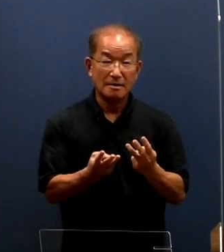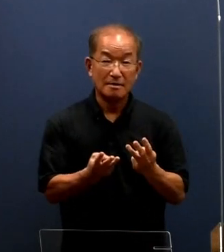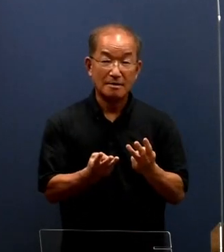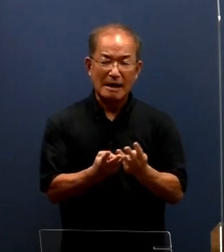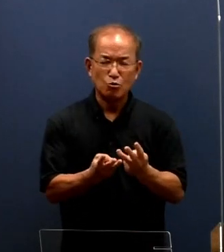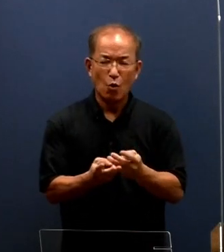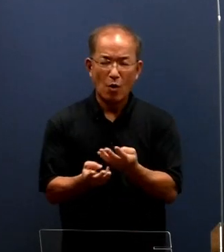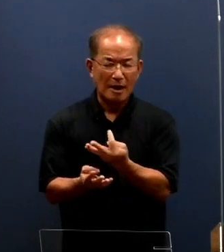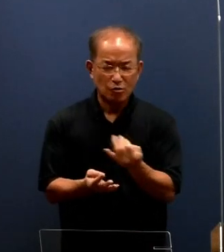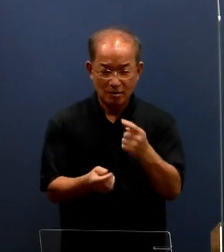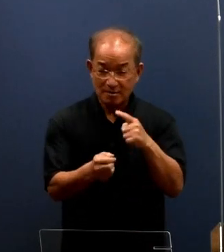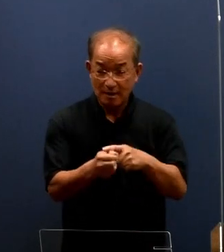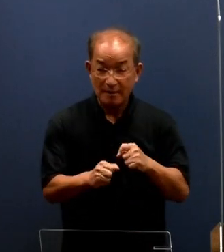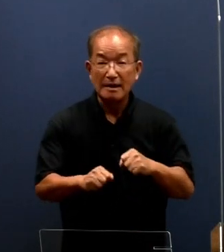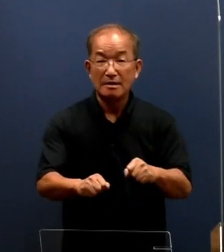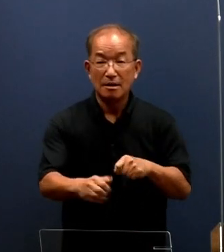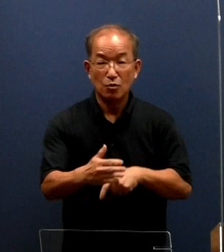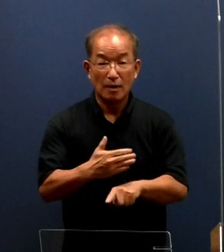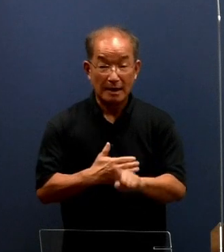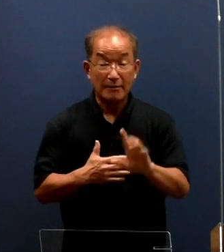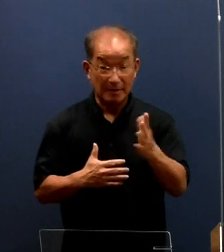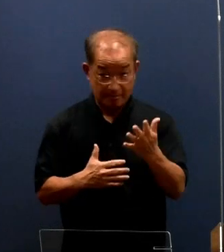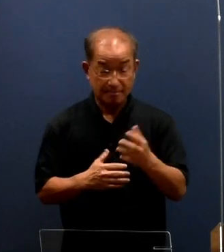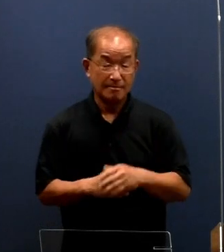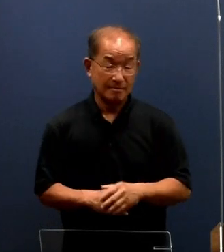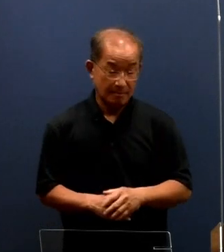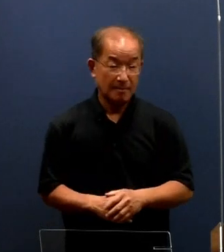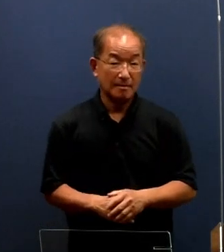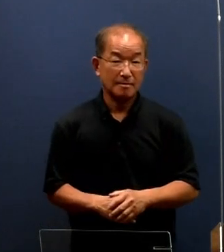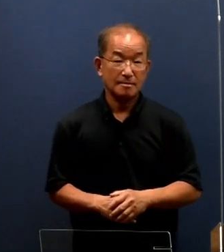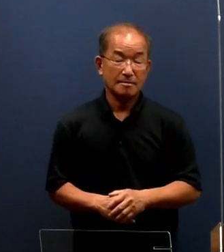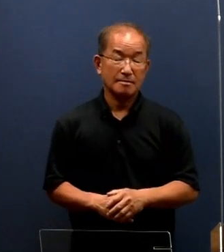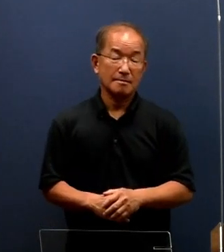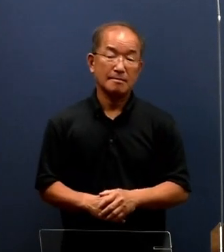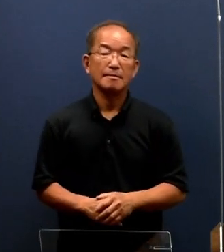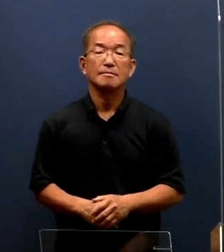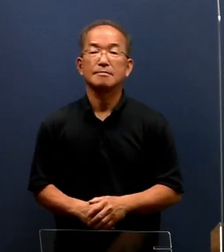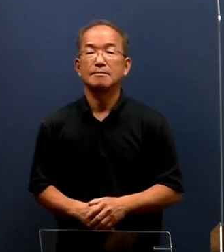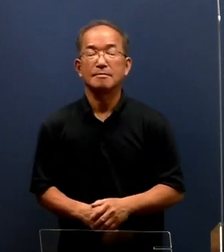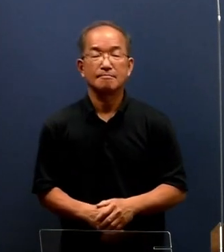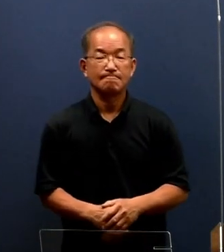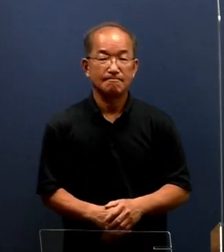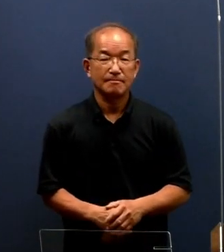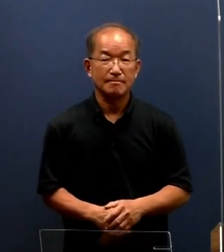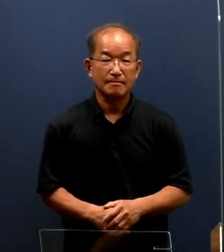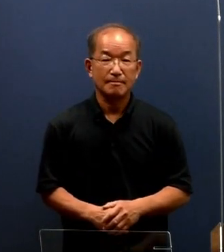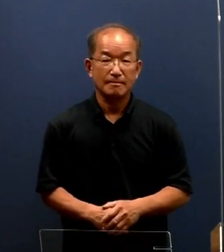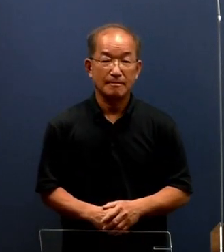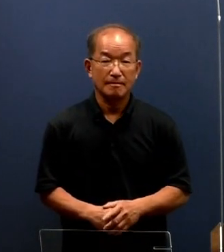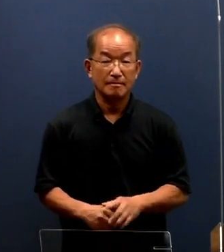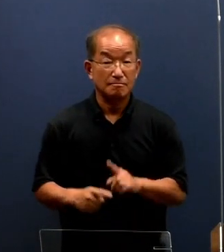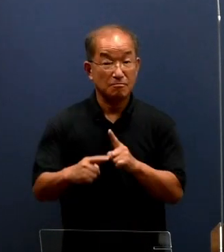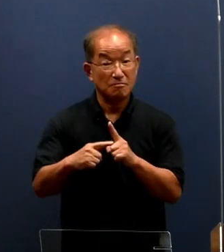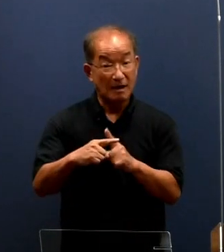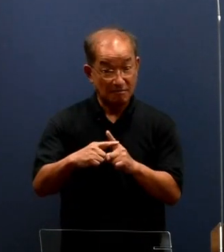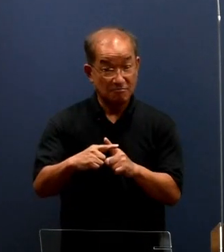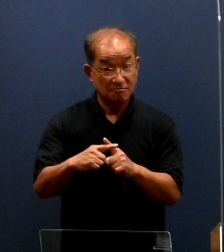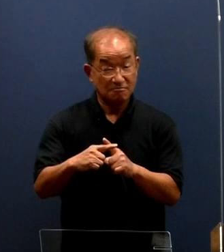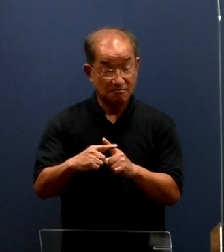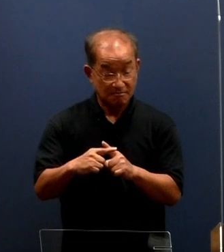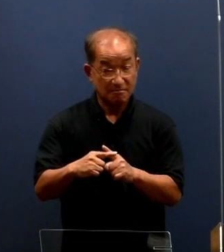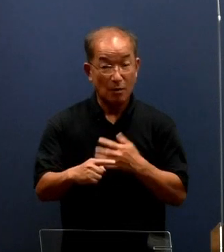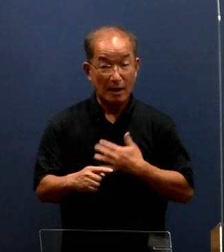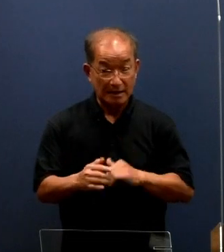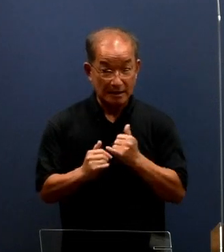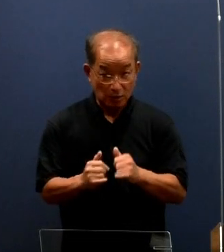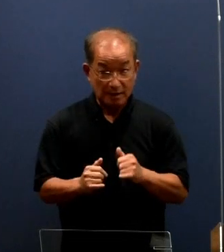ってるんじゃないんです。数を数えるためにこんなことやってるんじゃない。陽性だと分かった人に早く連絡をして行動を止めても